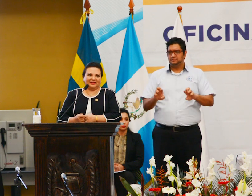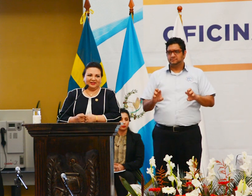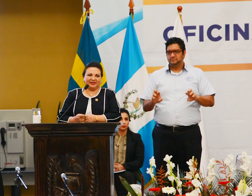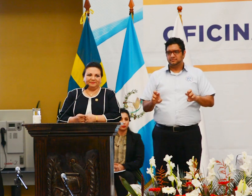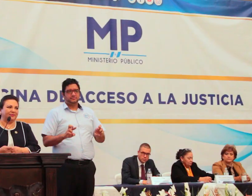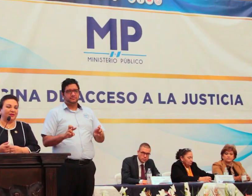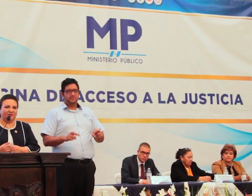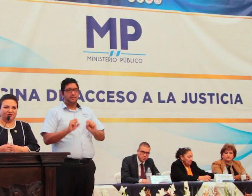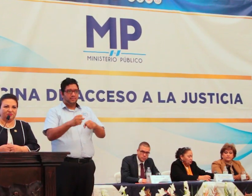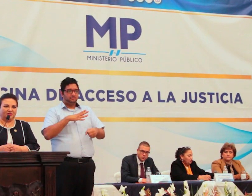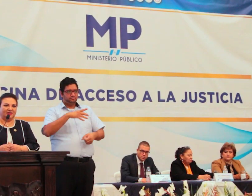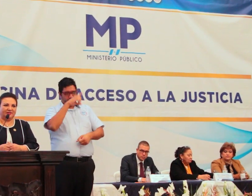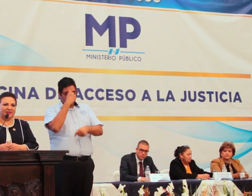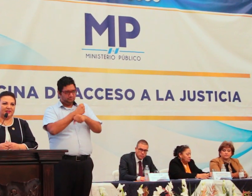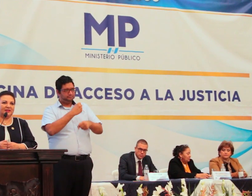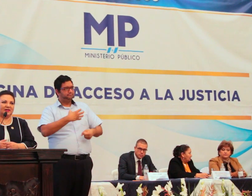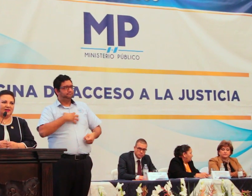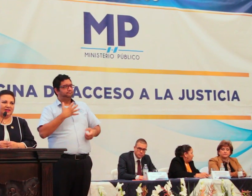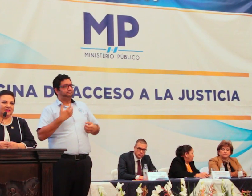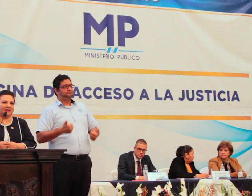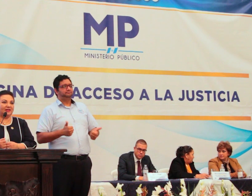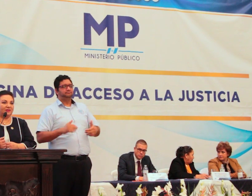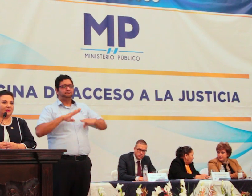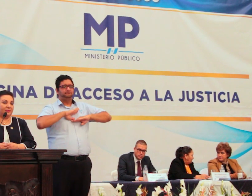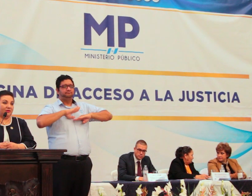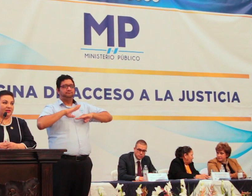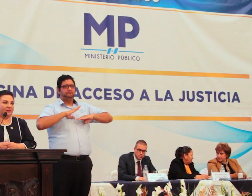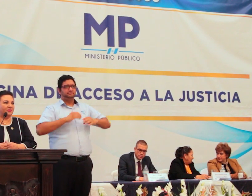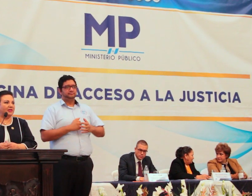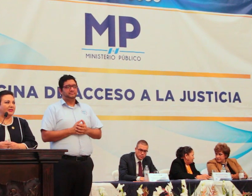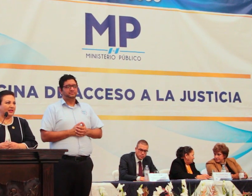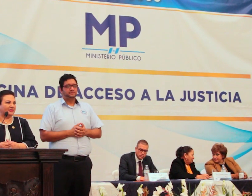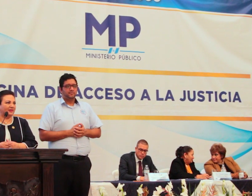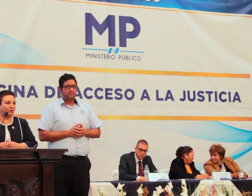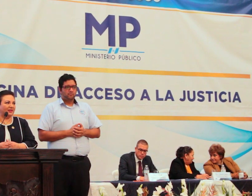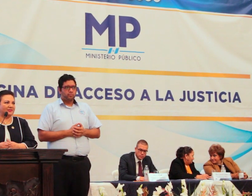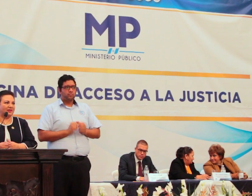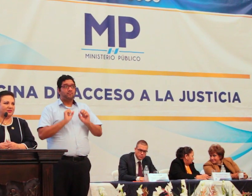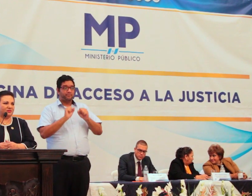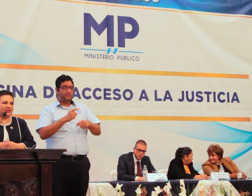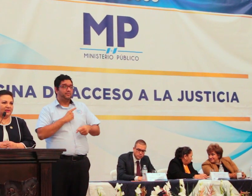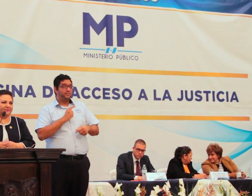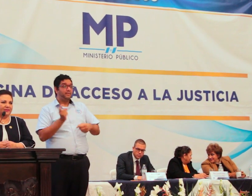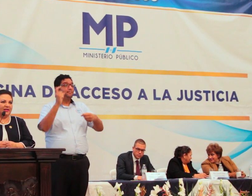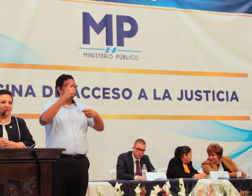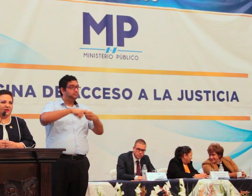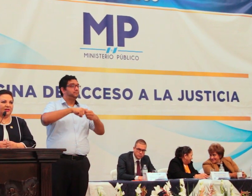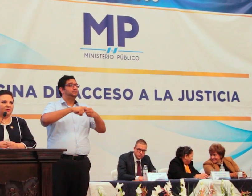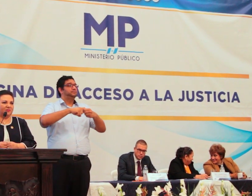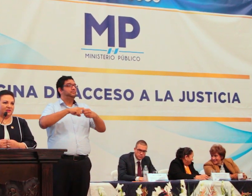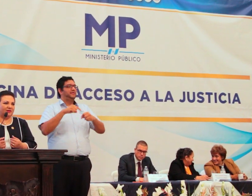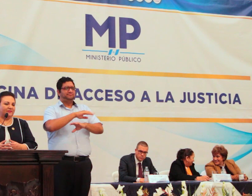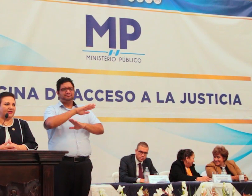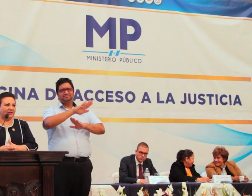nuestro de cada día con el sudor de la frente, de trabajar, de tener un empleo digno, de ser útiles a la sociedad. En